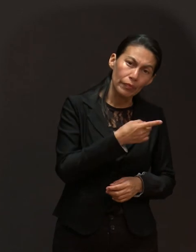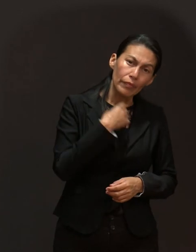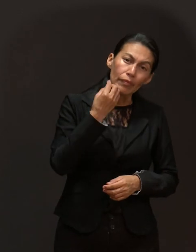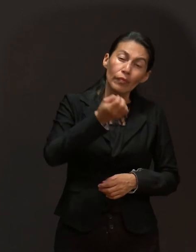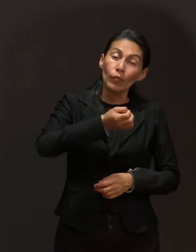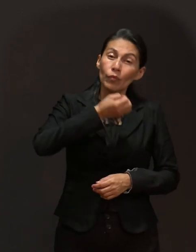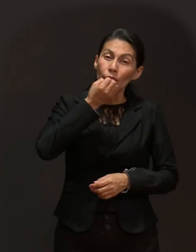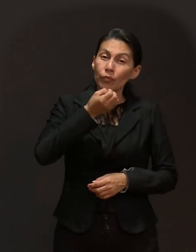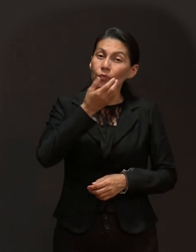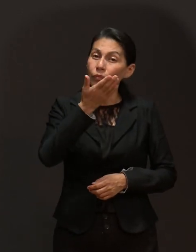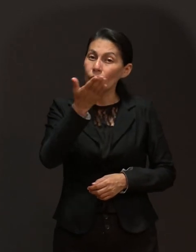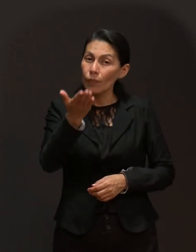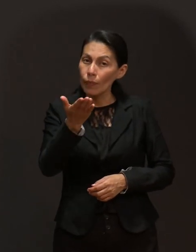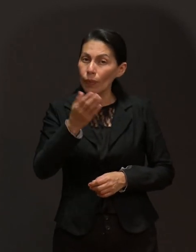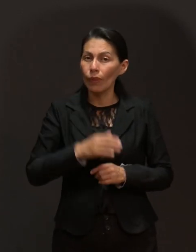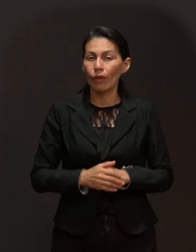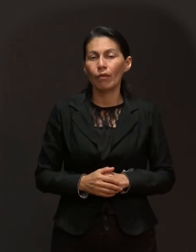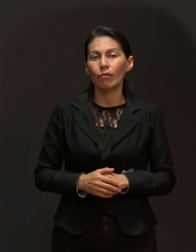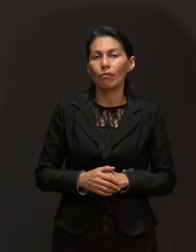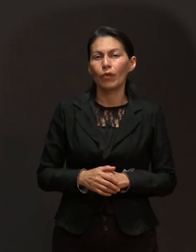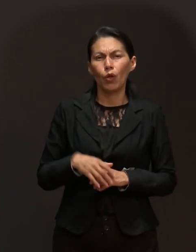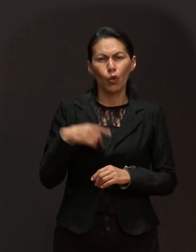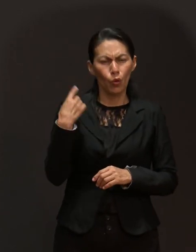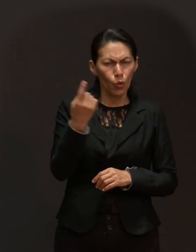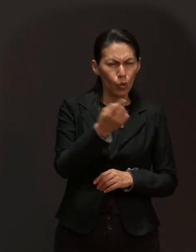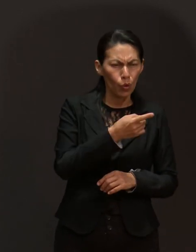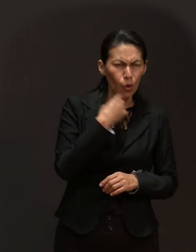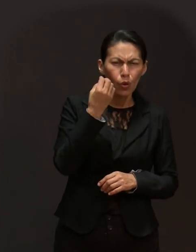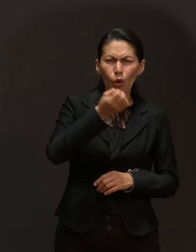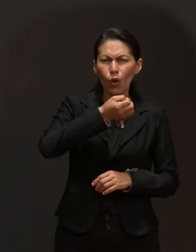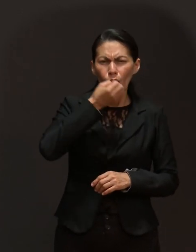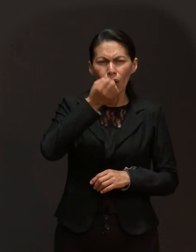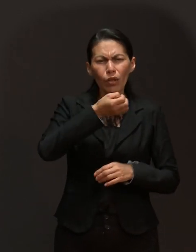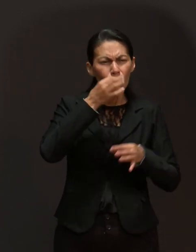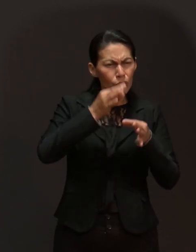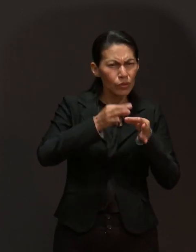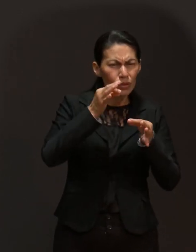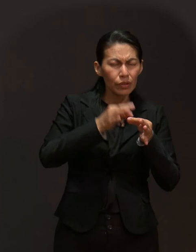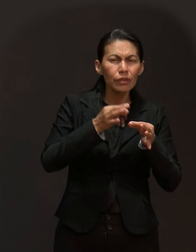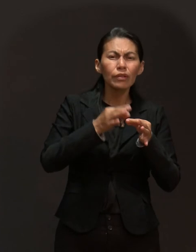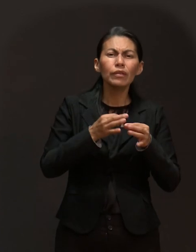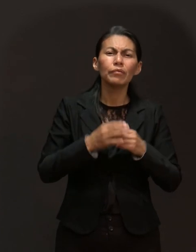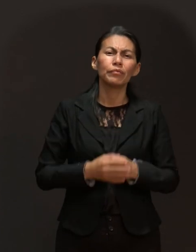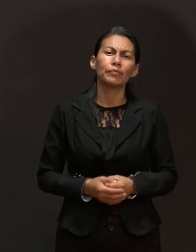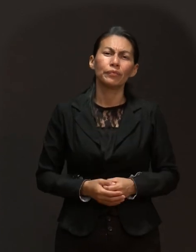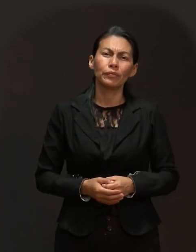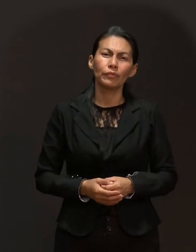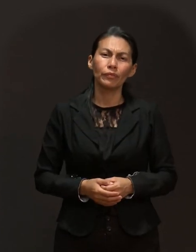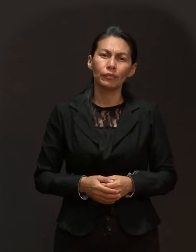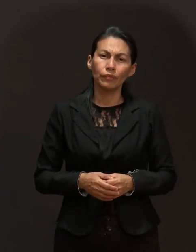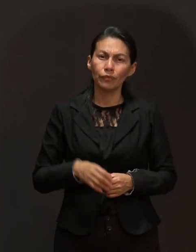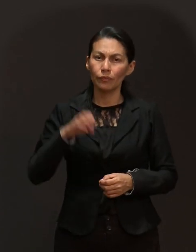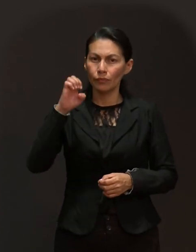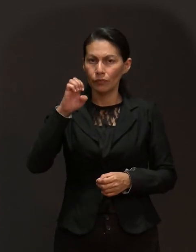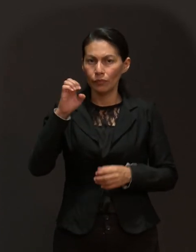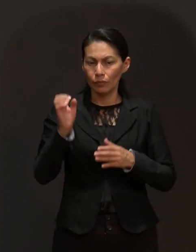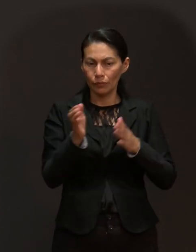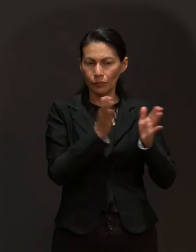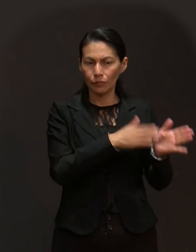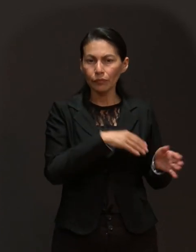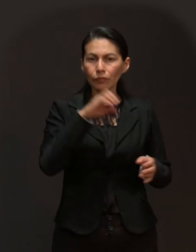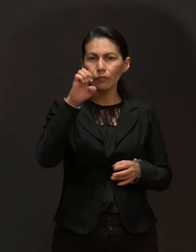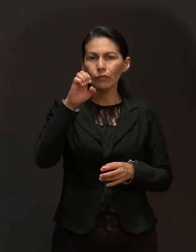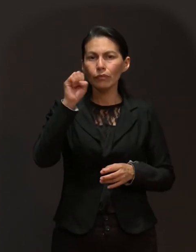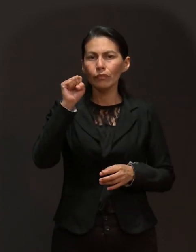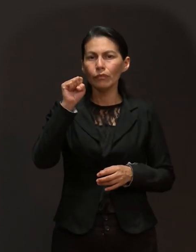a ti Mariela Hernández Y todos nosotros estaremos orando Por esta petición Estrell